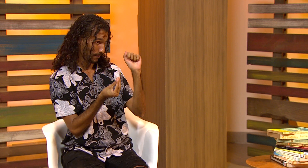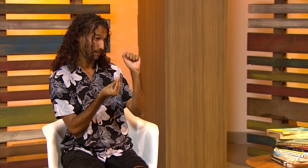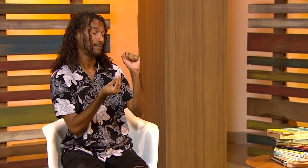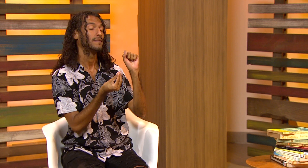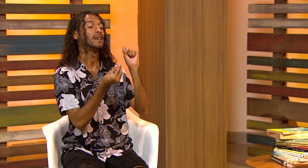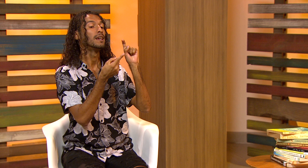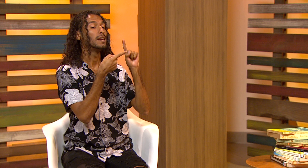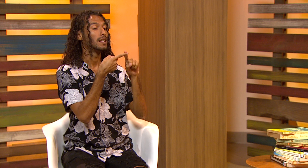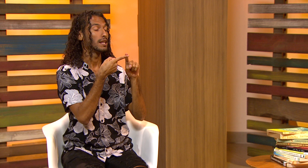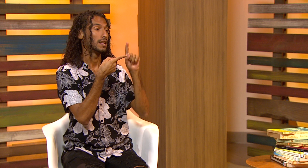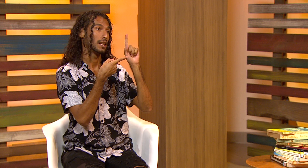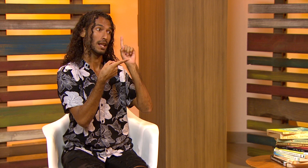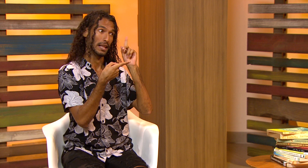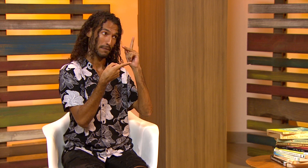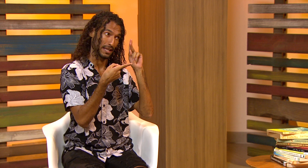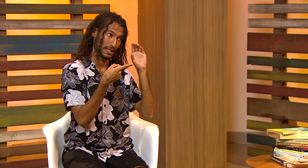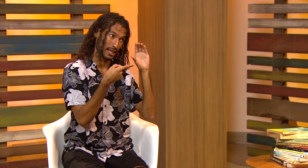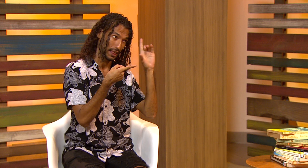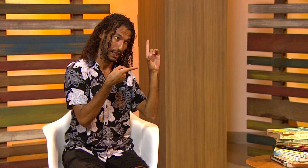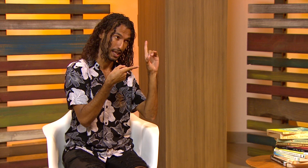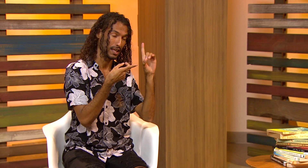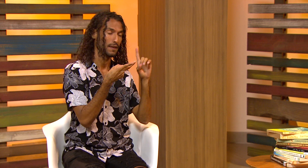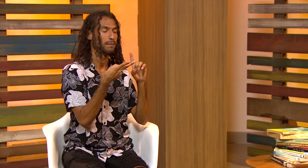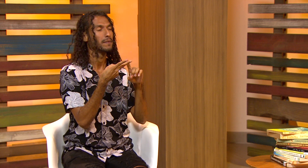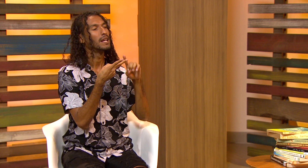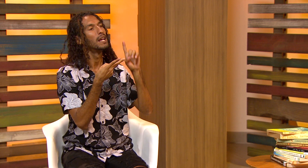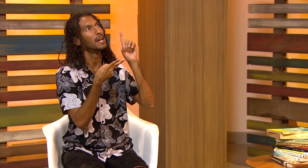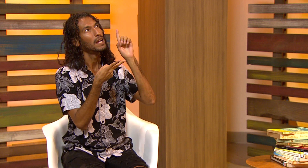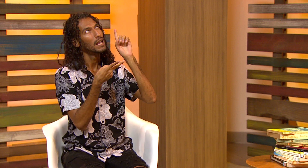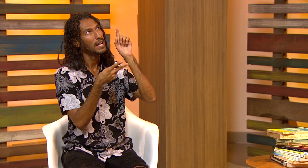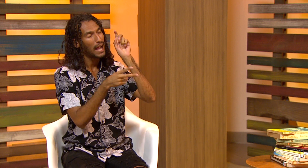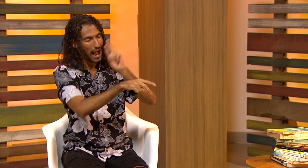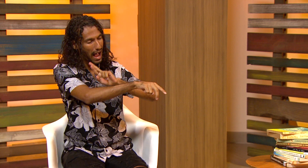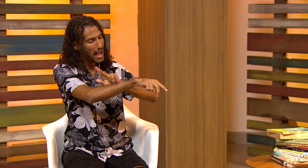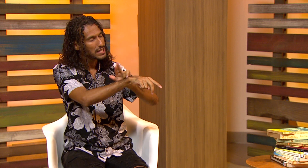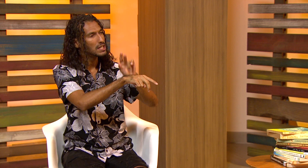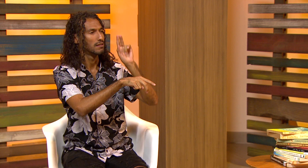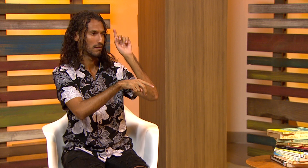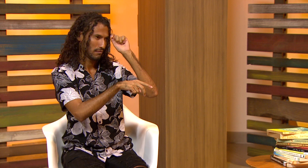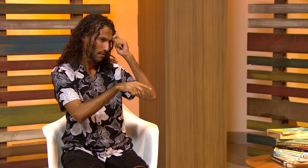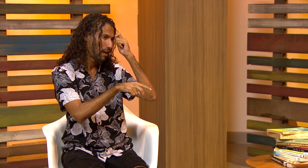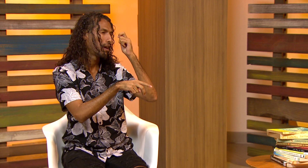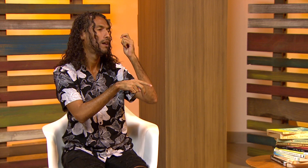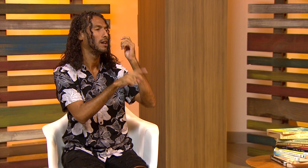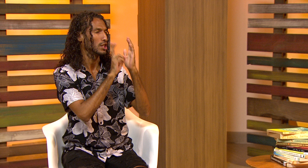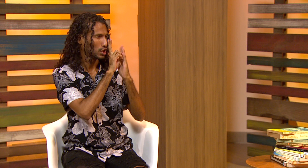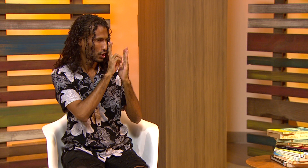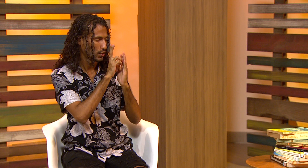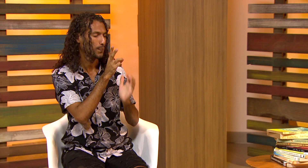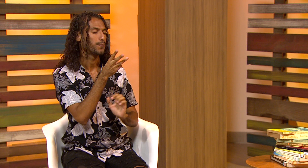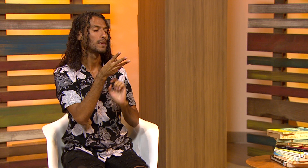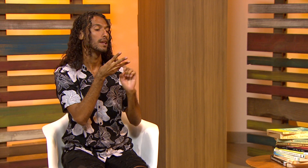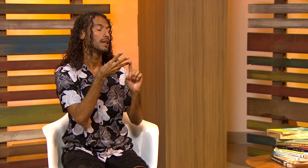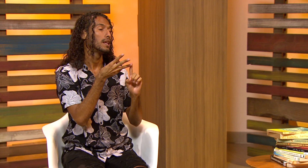etnia, indígena, estudantes de escola pública, dependente familiar que recebem